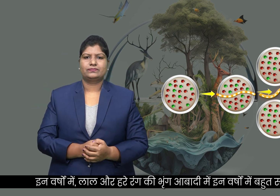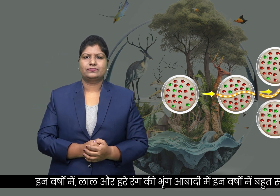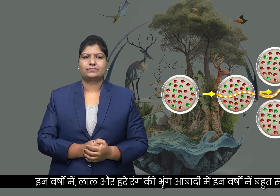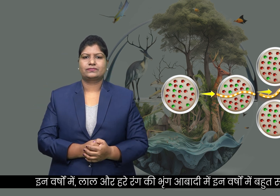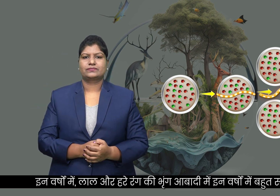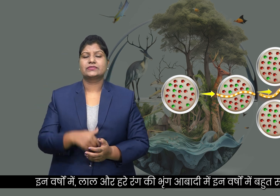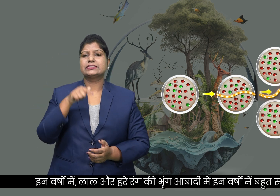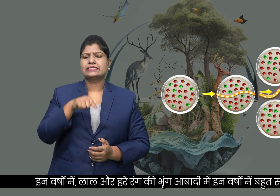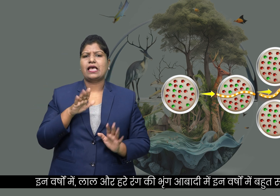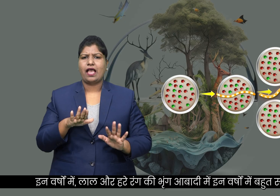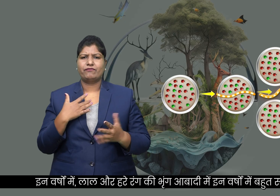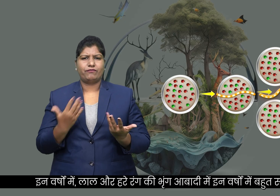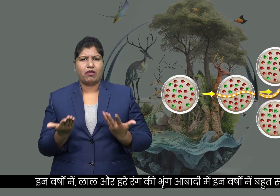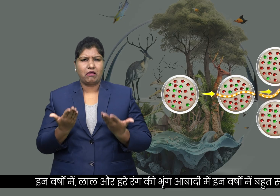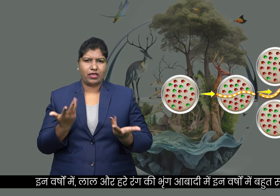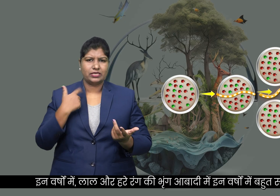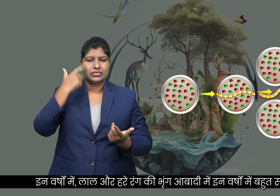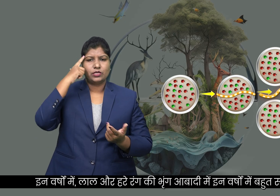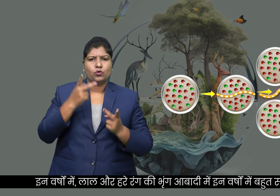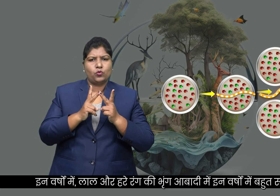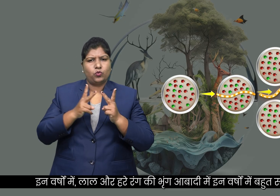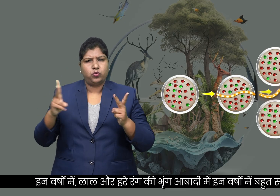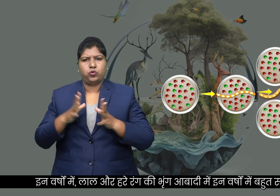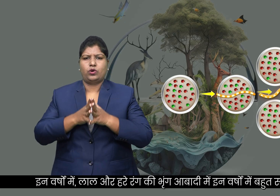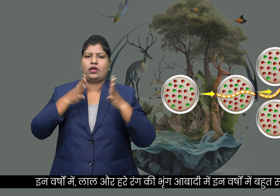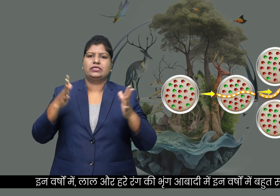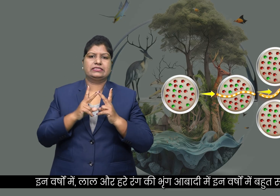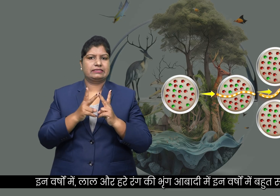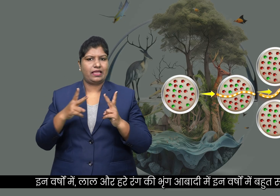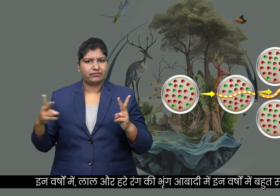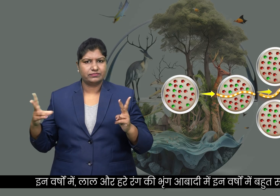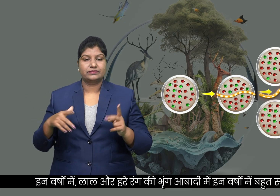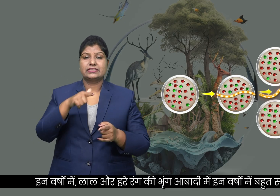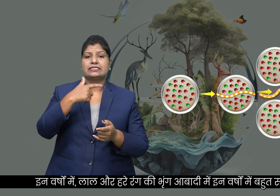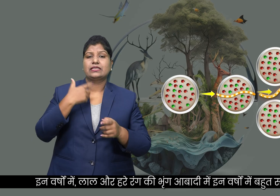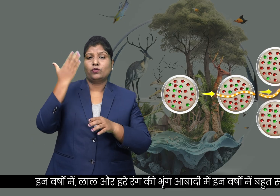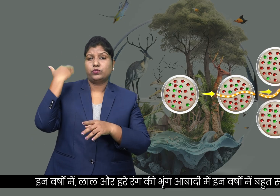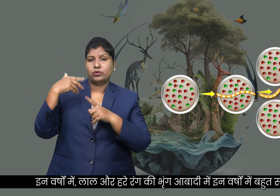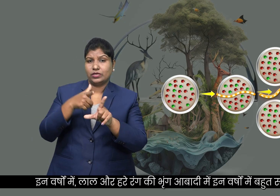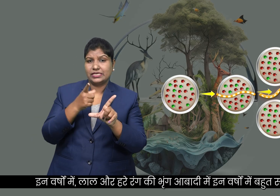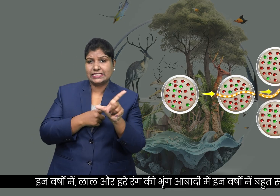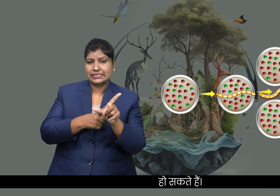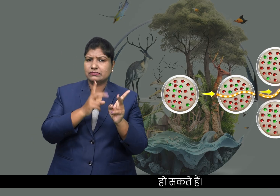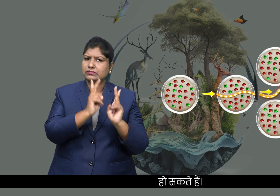इन वर्षों में लाल और हरे रंग की भ्रंग आबादी में इन वर्षों में बहुत सारे परिवर्तन हो सकते